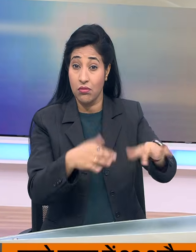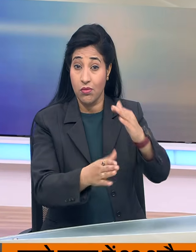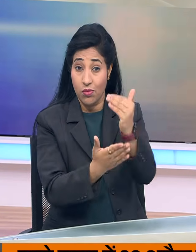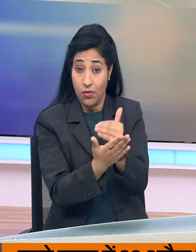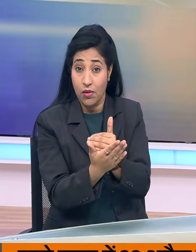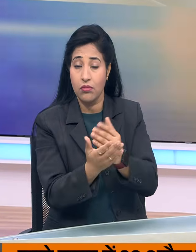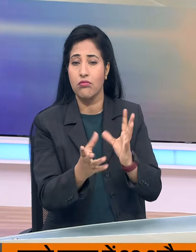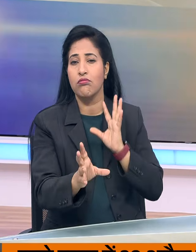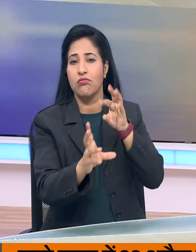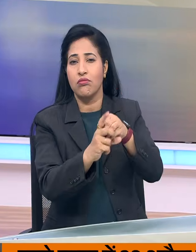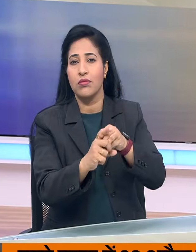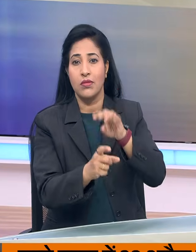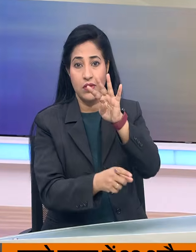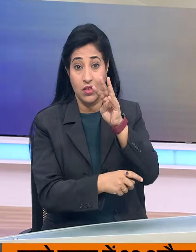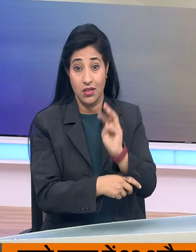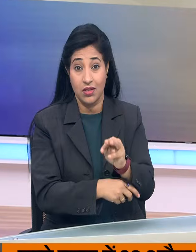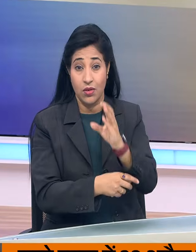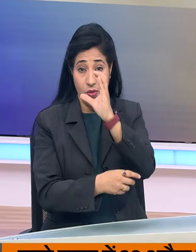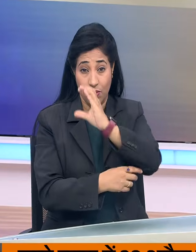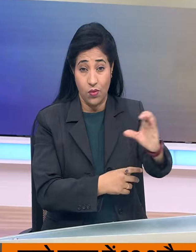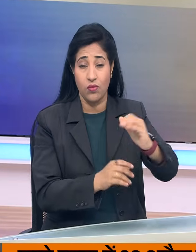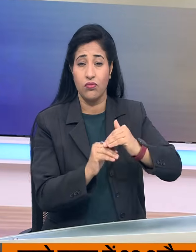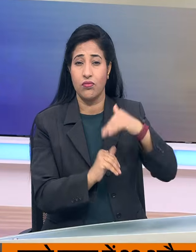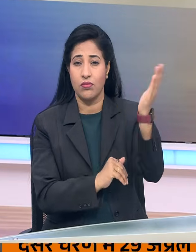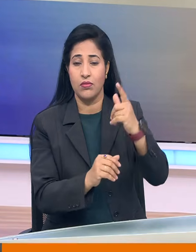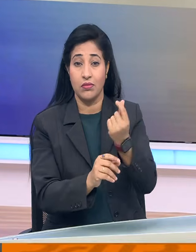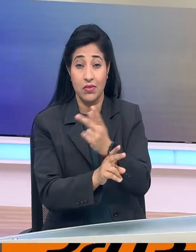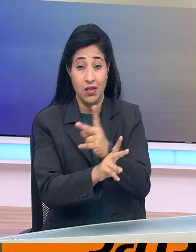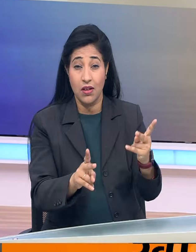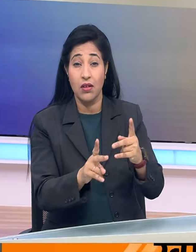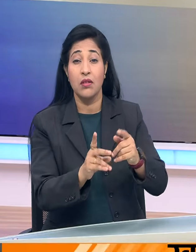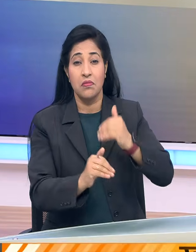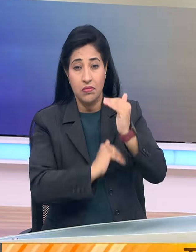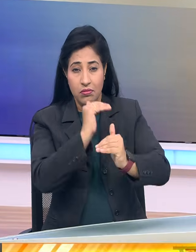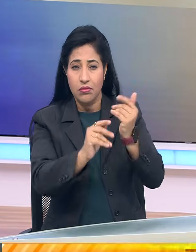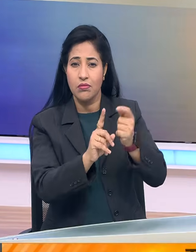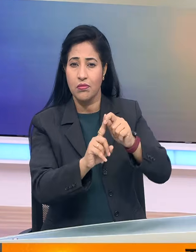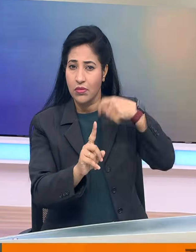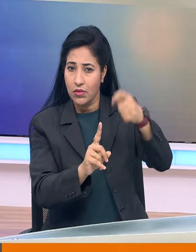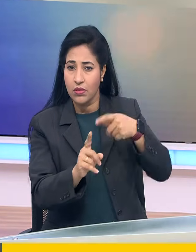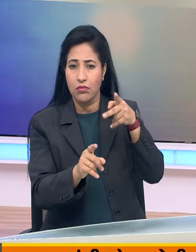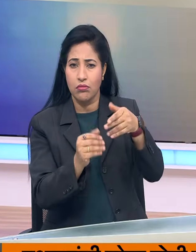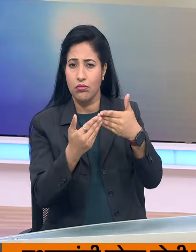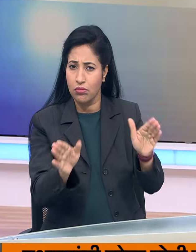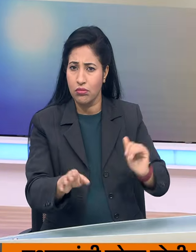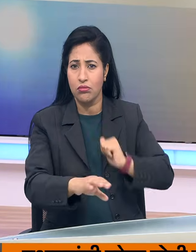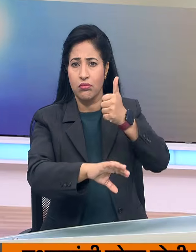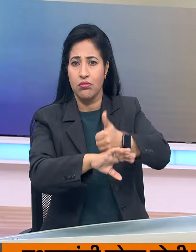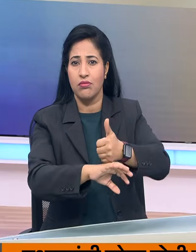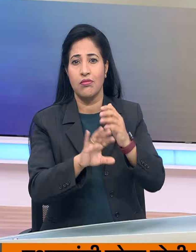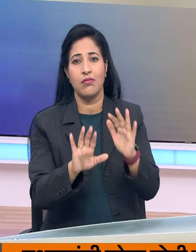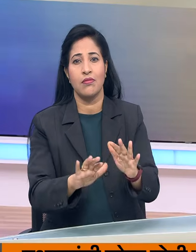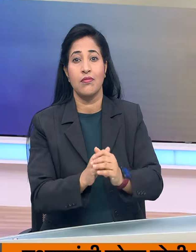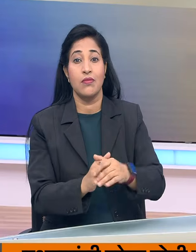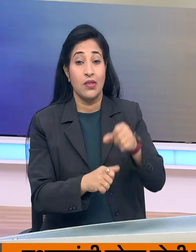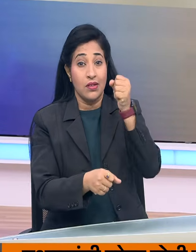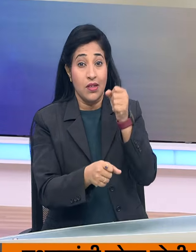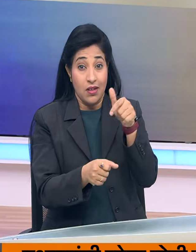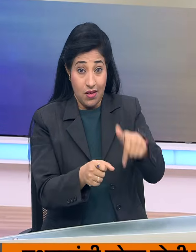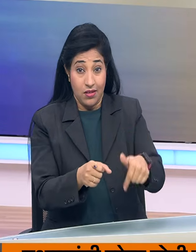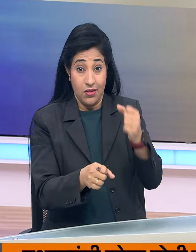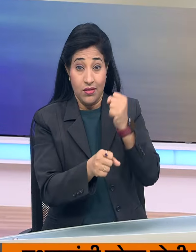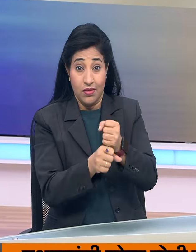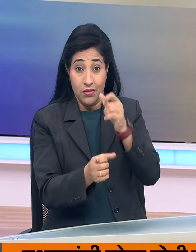भाग लेंगे और 4000 करोड़ रुपए से अधिक की व्यापक विकास परियोजनाओं का शिलान्यास और उद्घाटन करेंगे। आज